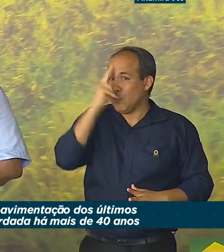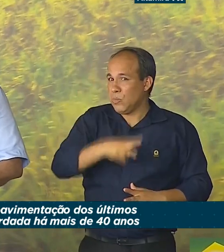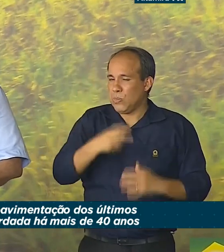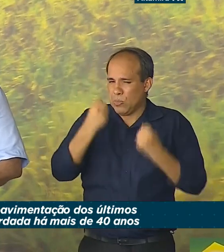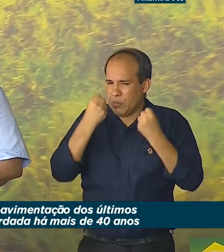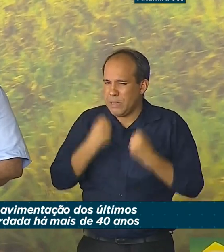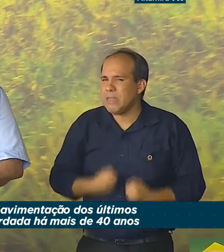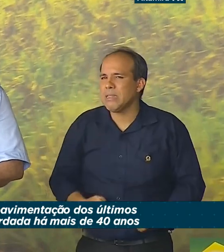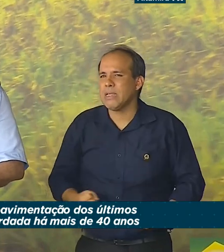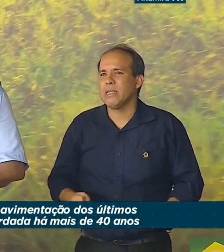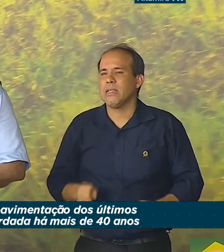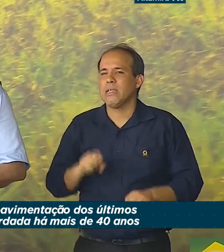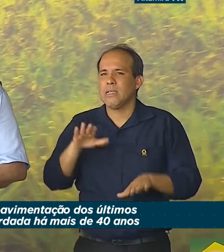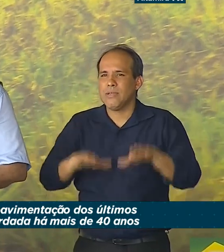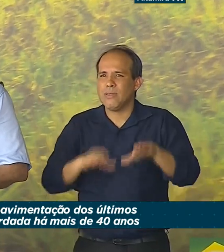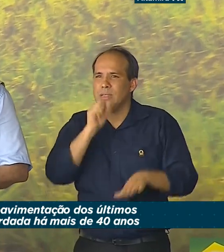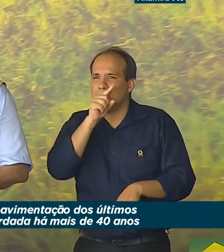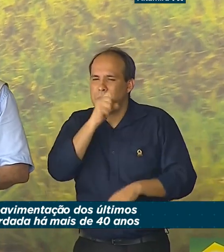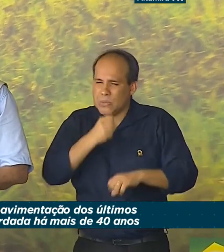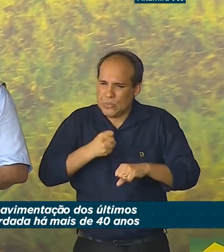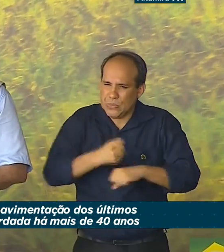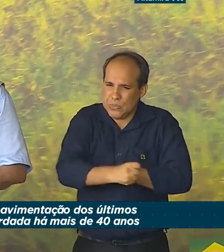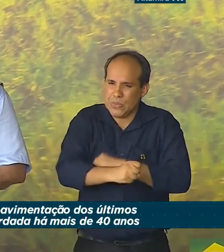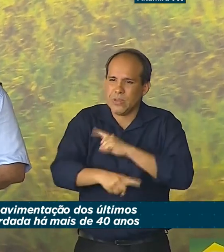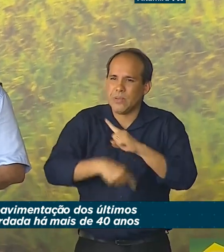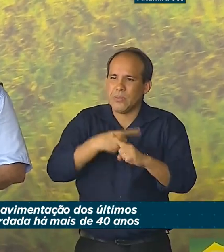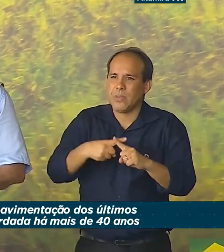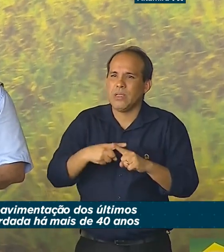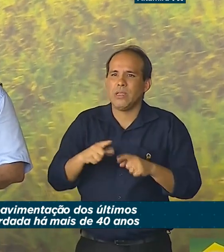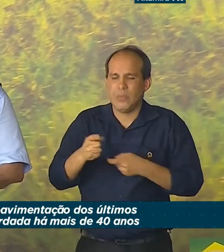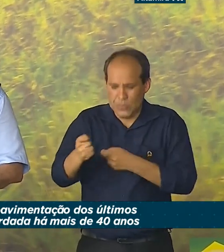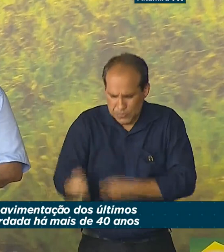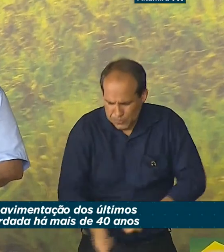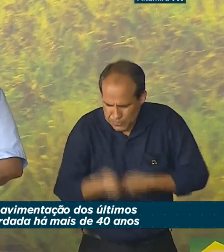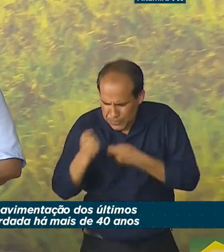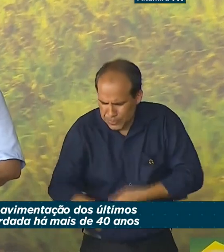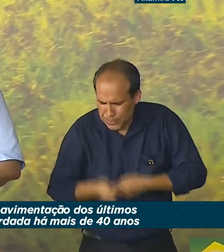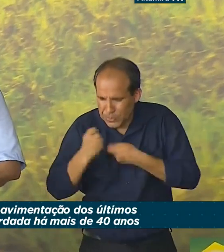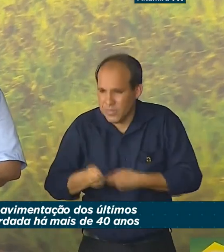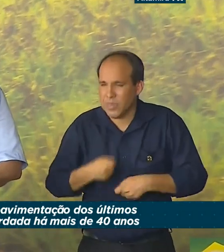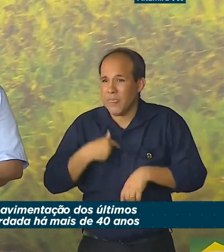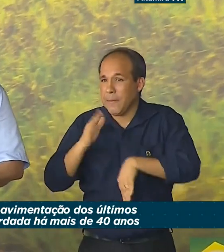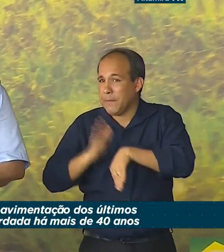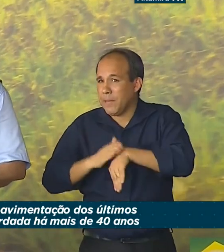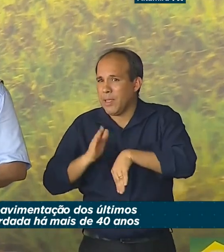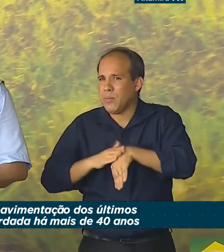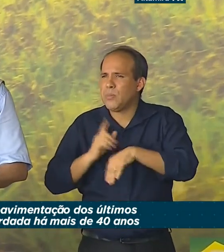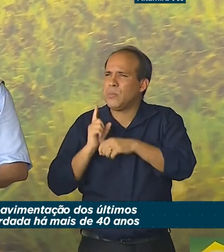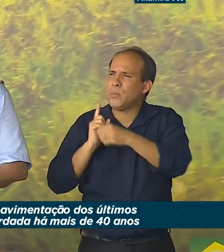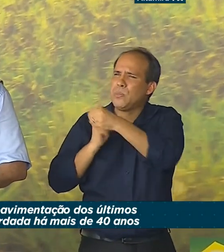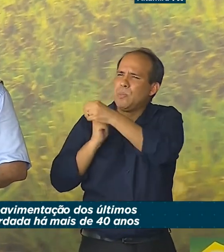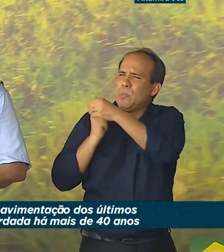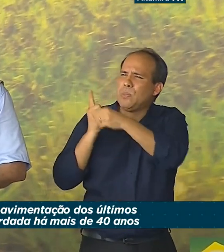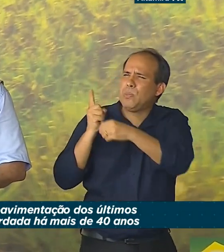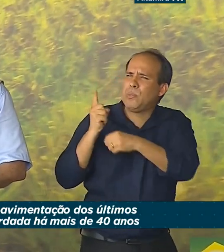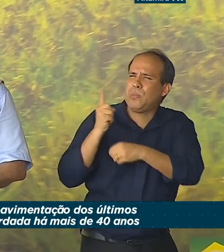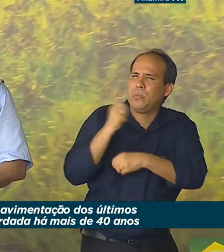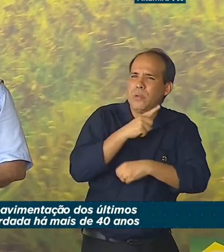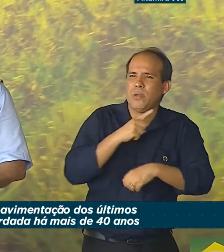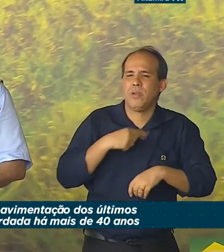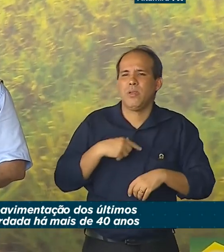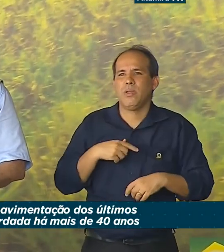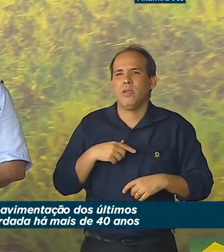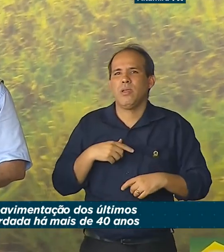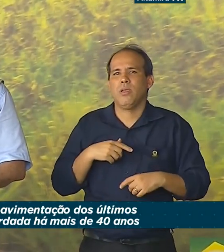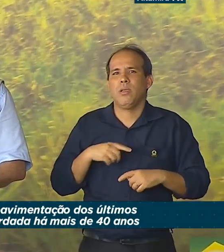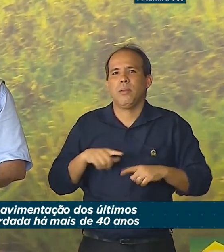Quantas vezes, sábado e domingo, além do folidol, eu pegava uma enxada e ia lá, nos canteiros de arroz, dar uma capinada para